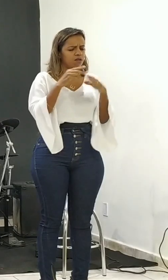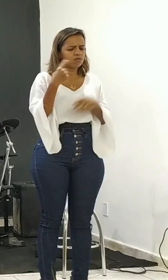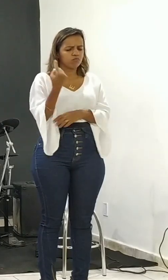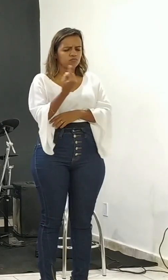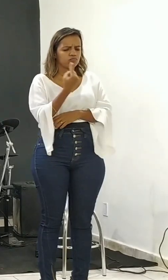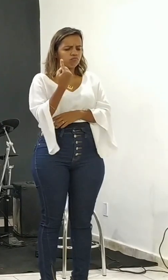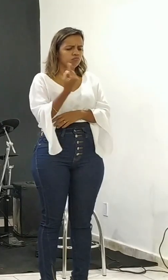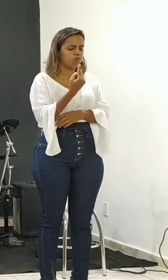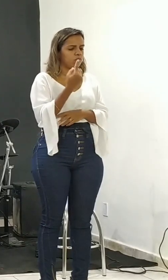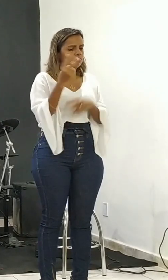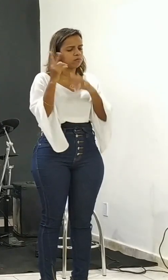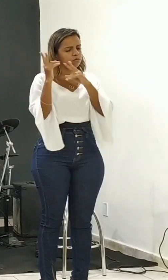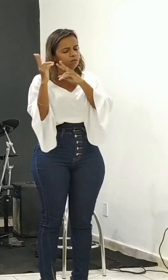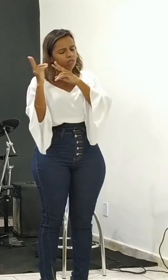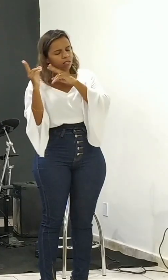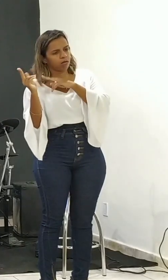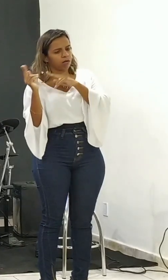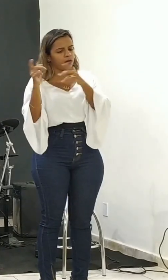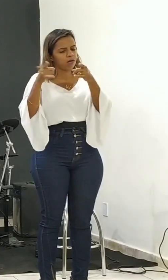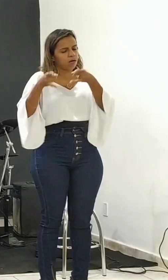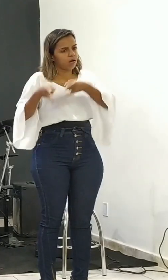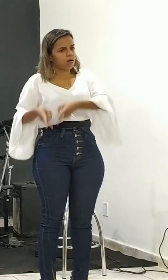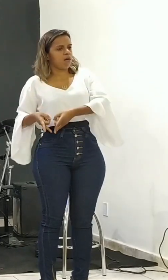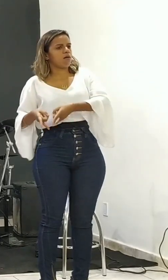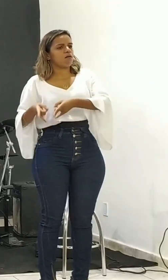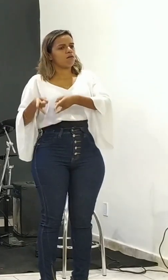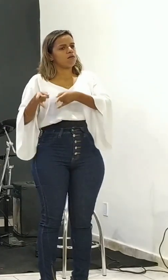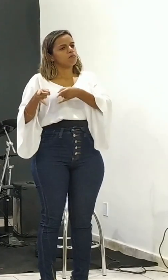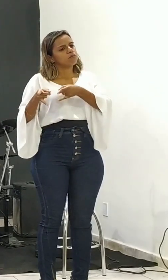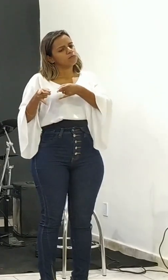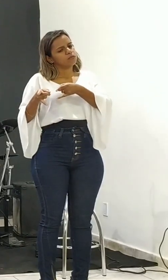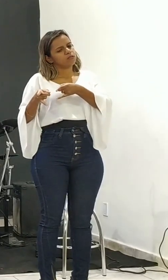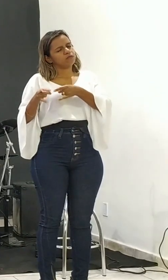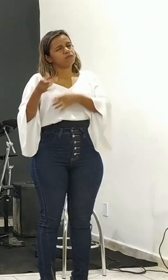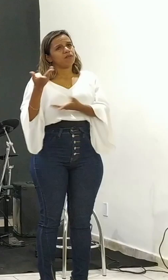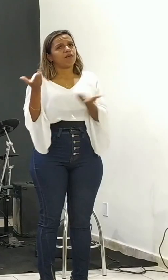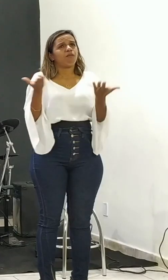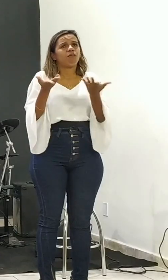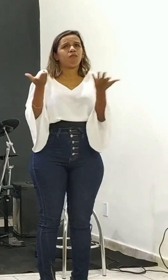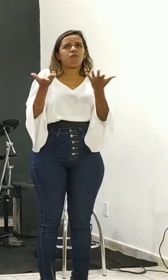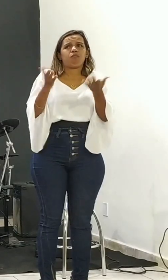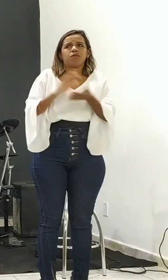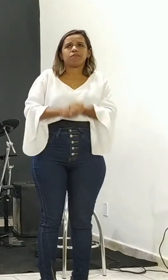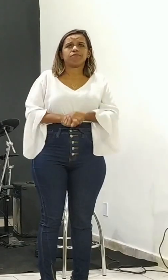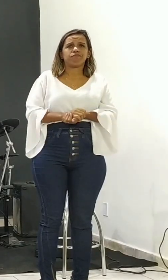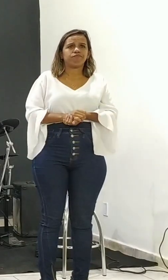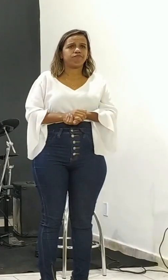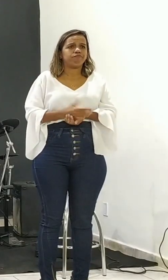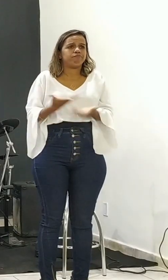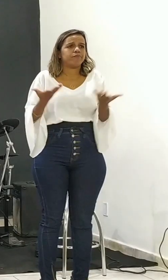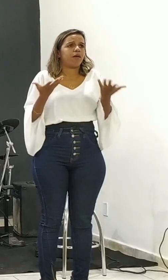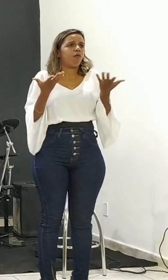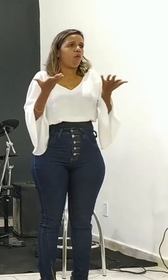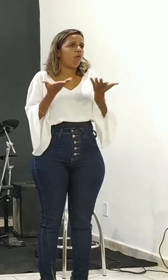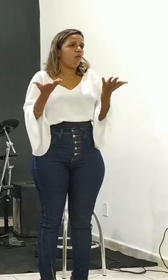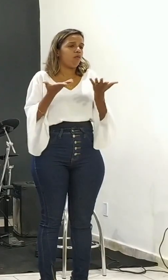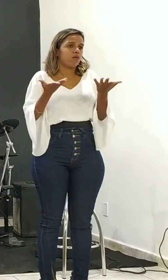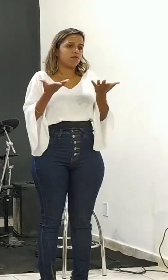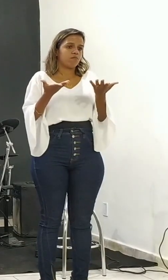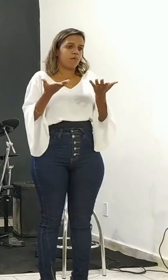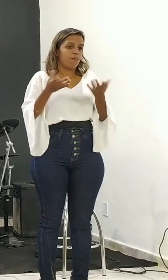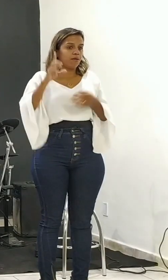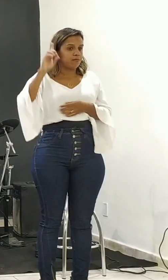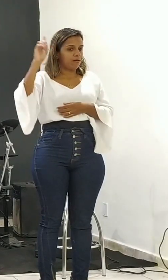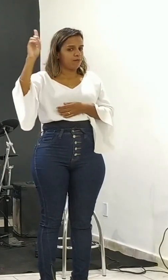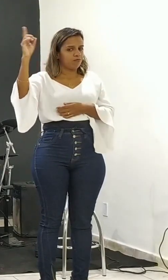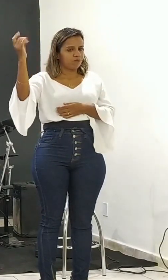sozinho, deita lá na sua cama, coloca a sua cabeça no seu travesseiro e fala, e agora? O que será? Mas é aí que Deus